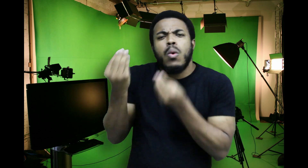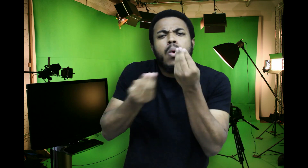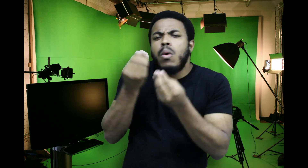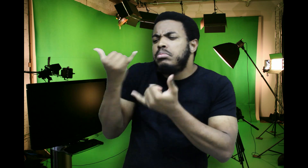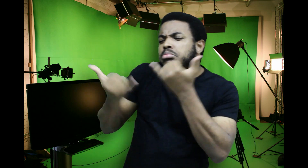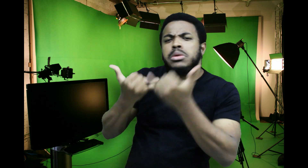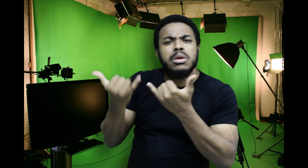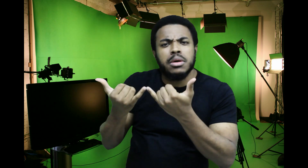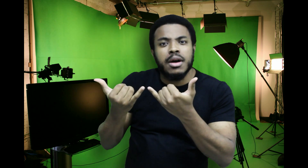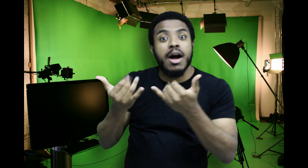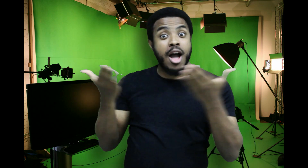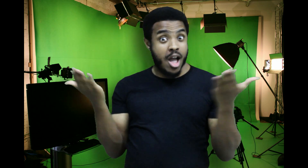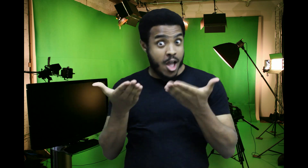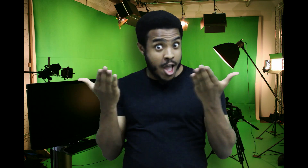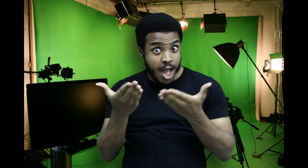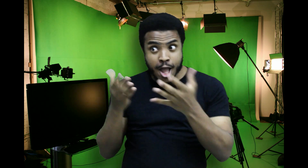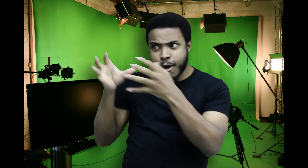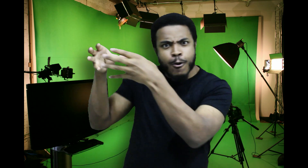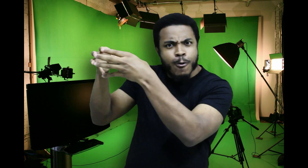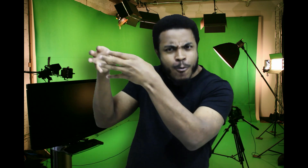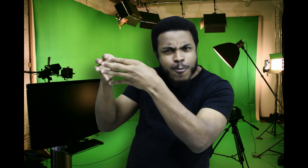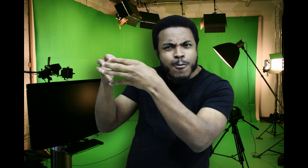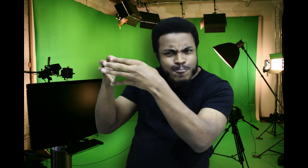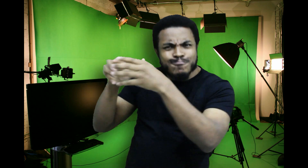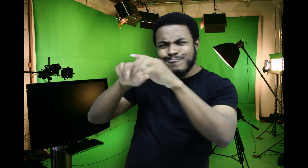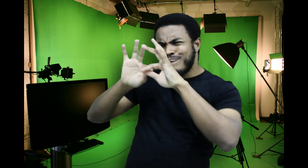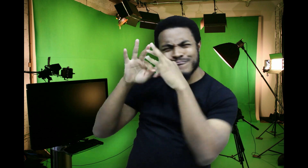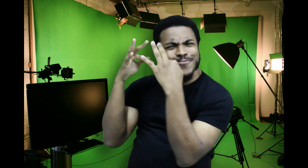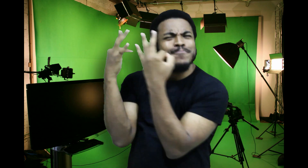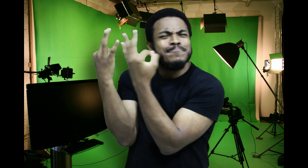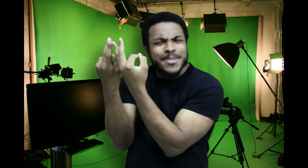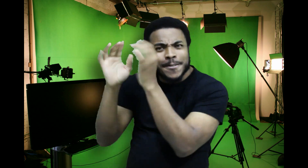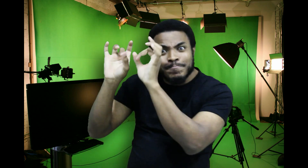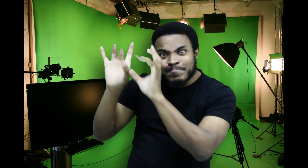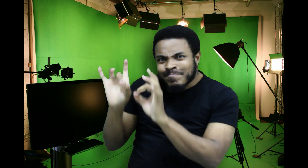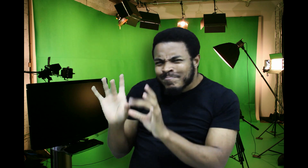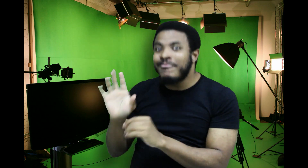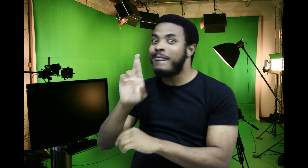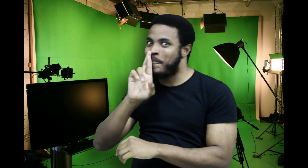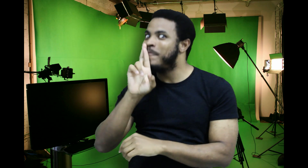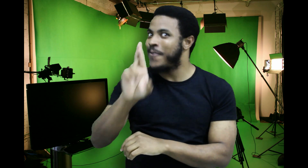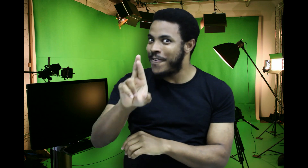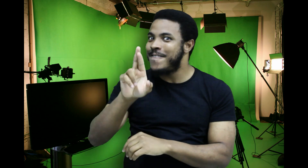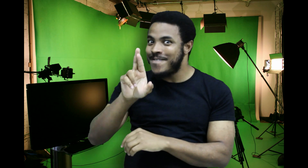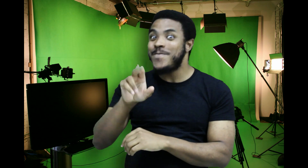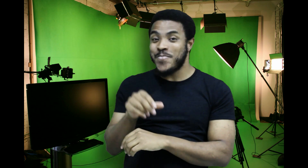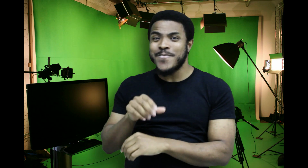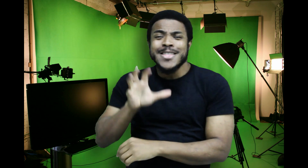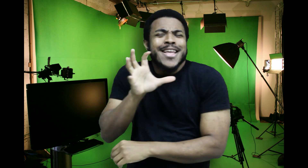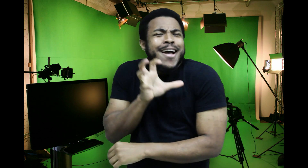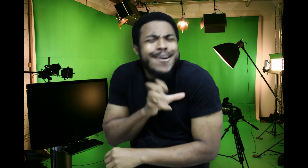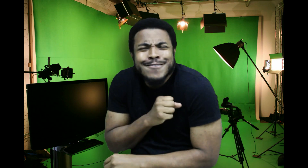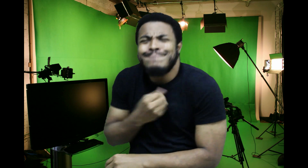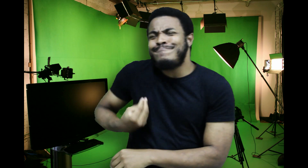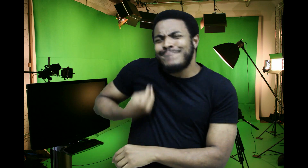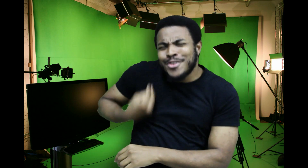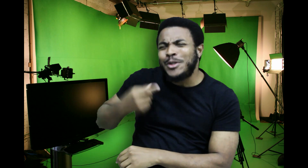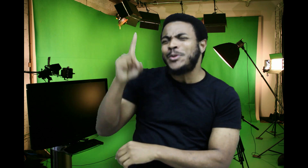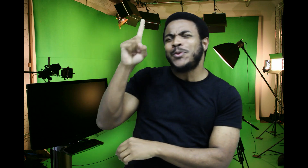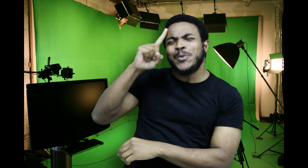crianças surdas? Para responder a essa questão, nada melhor do que uma família especial que gosta muito de compartilhar o seu dia a